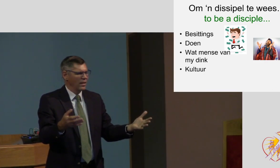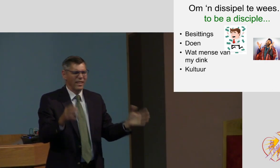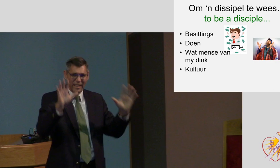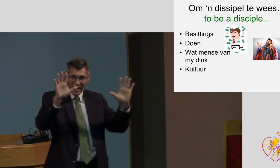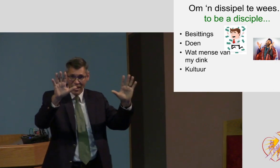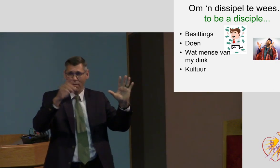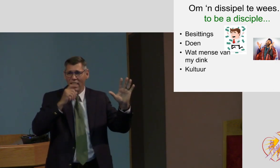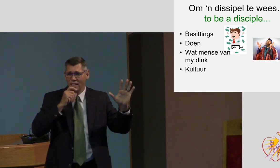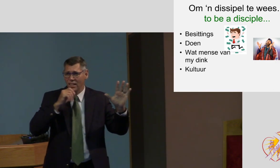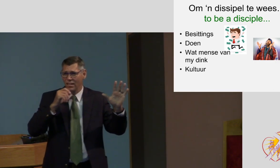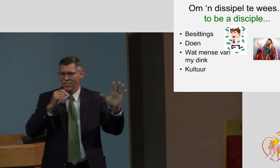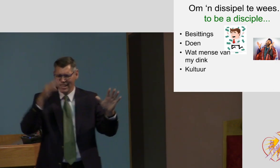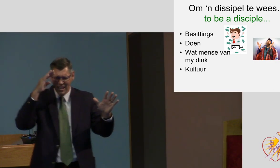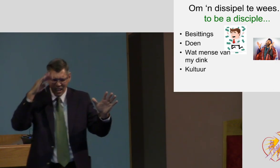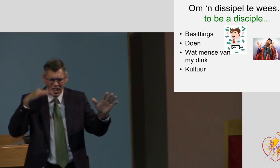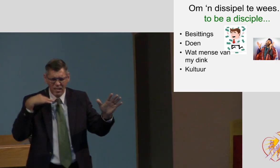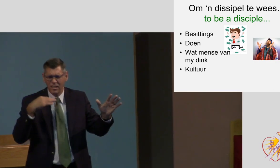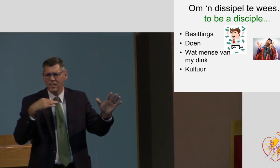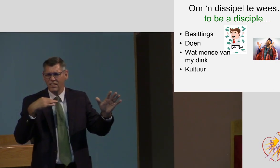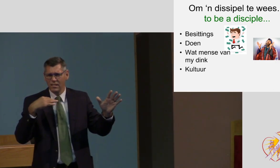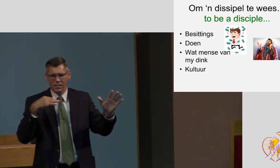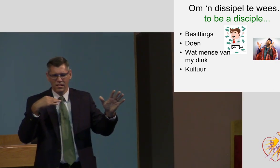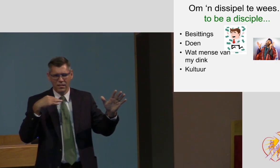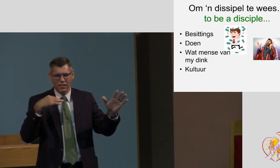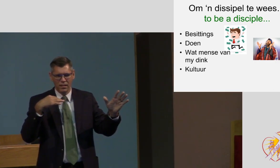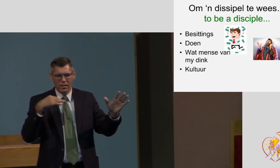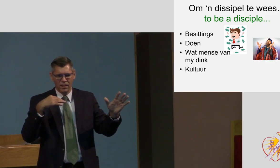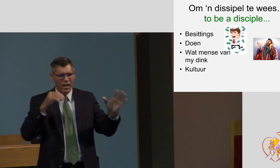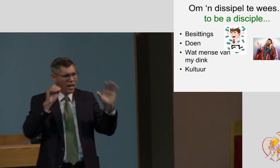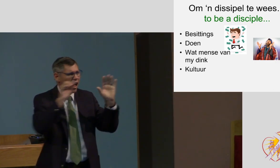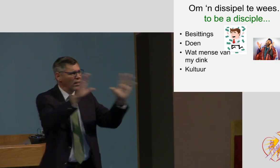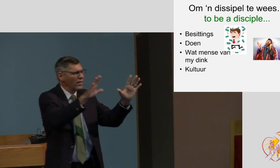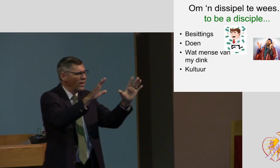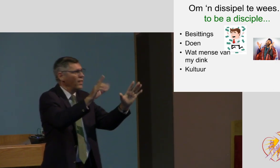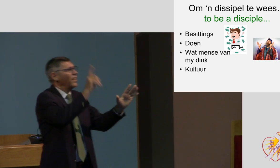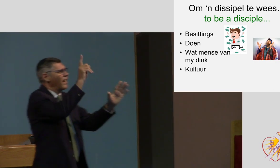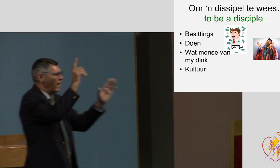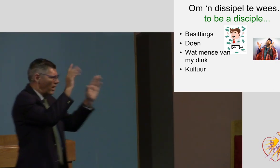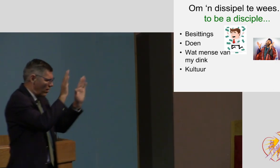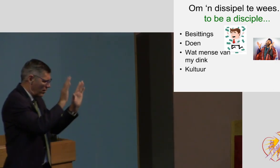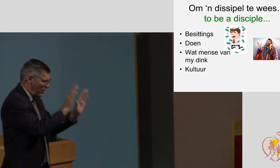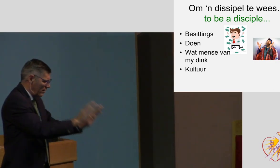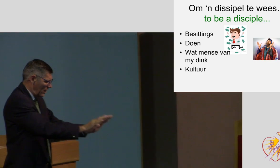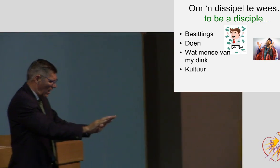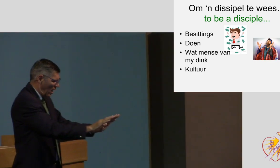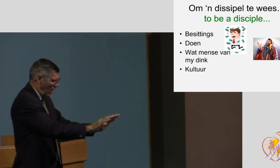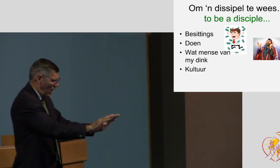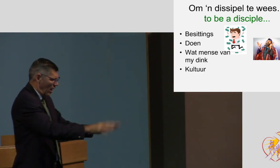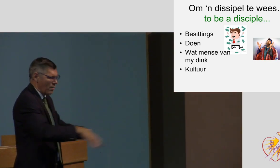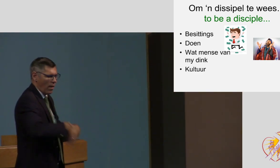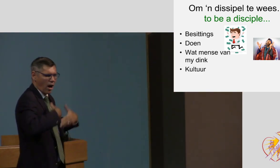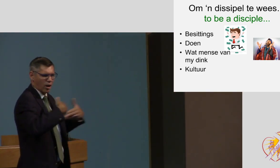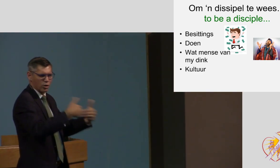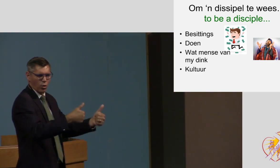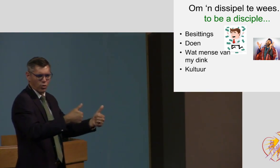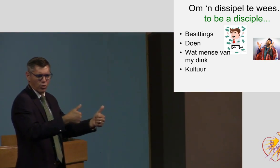10 mense wat siek is. En al 10 die Here seën en maak gesond. Al